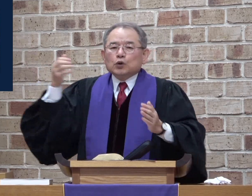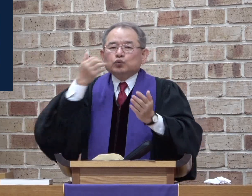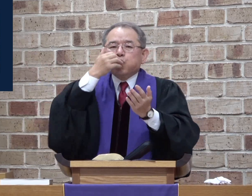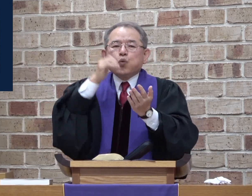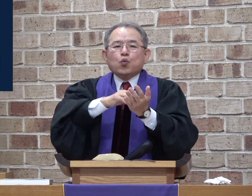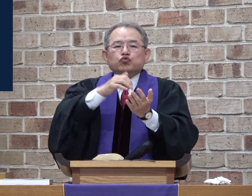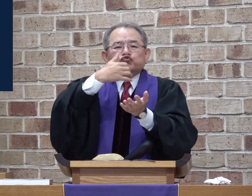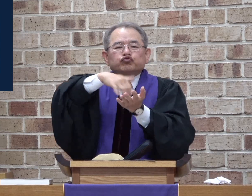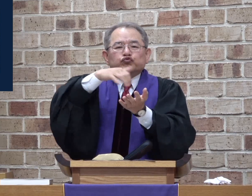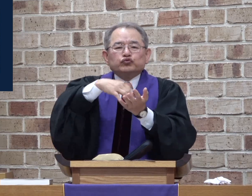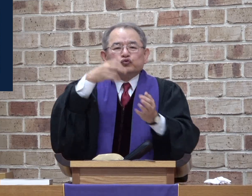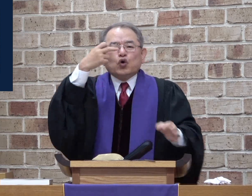12